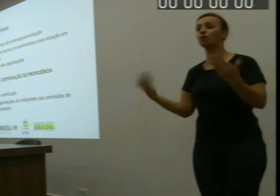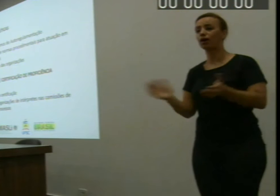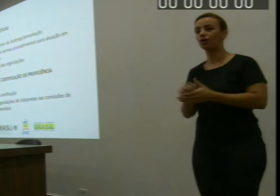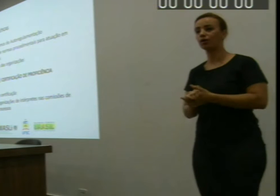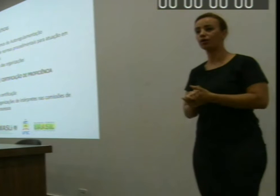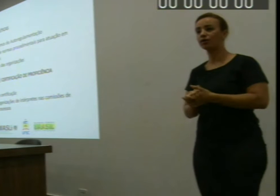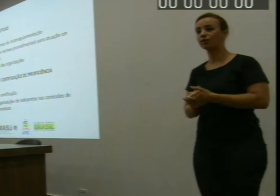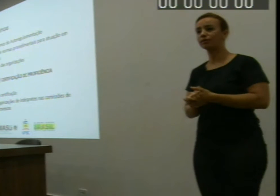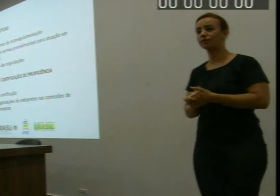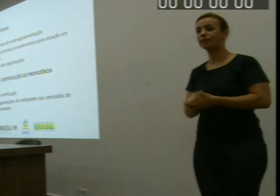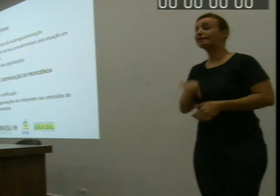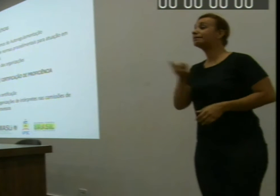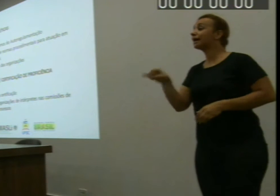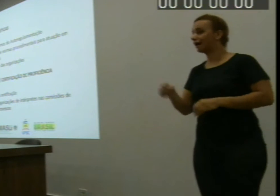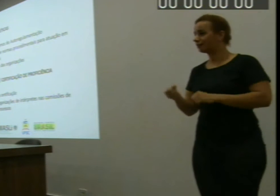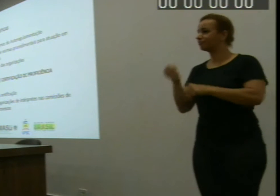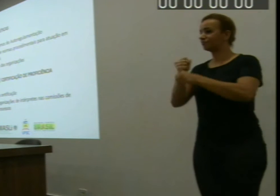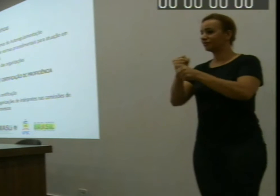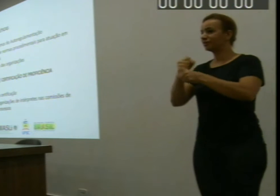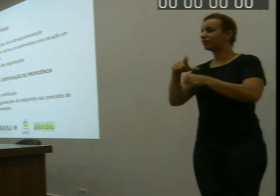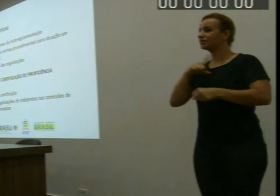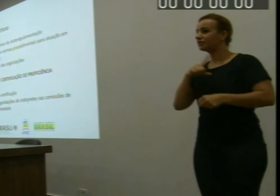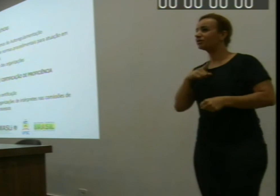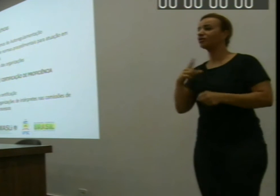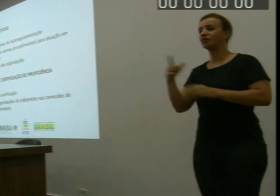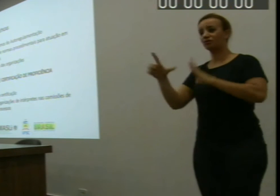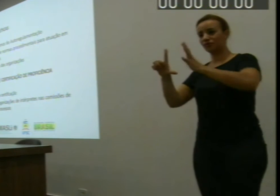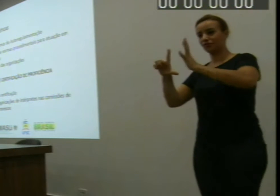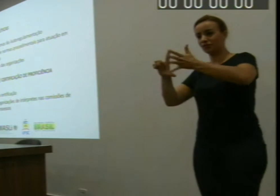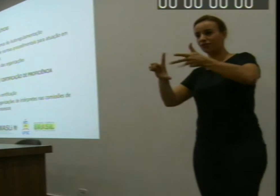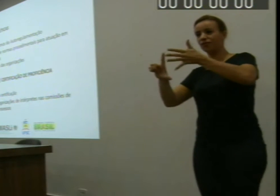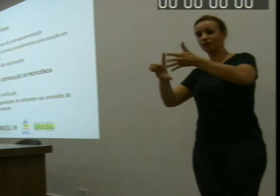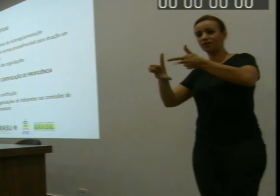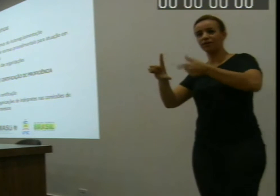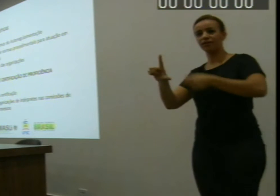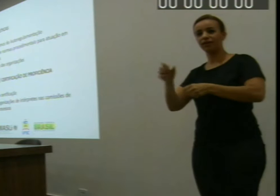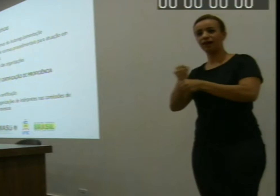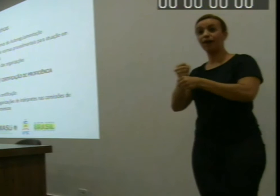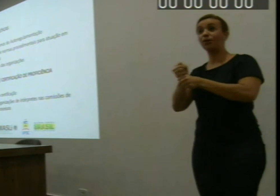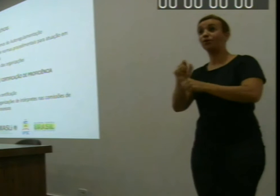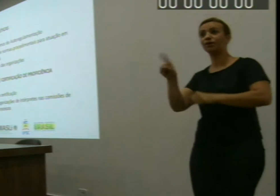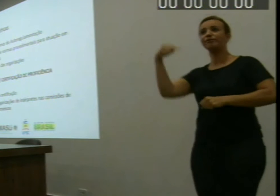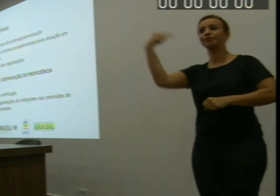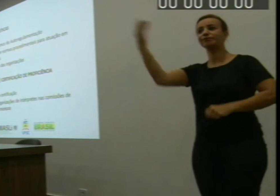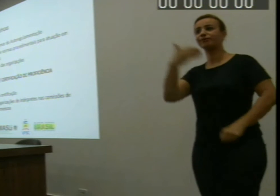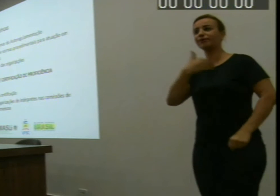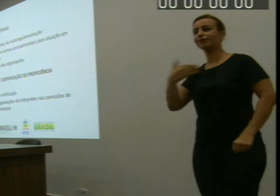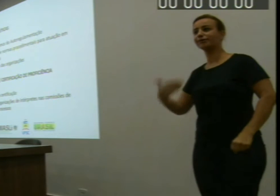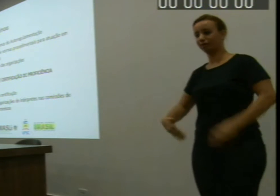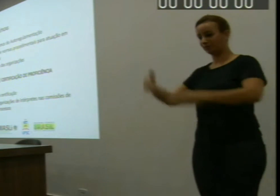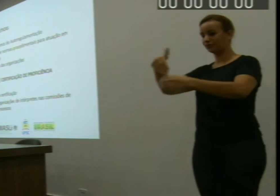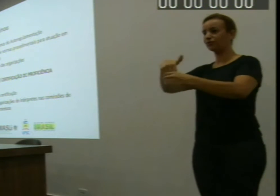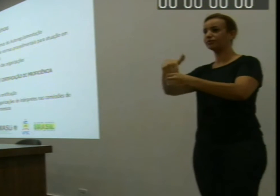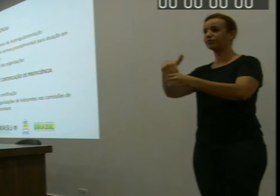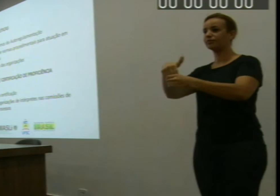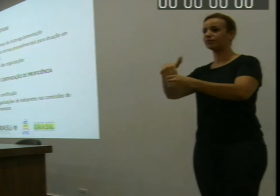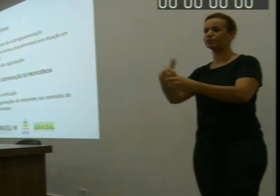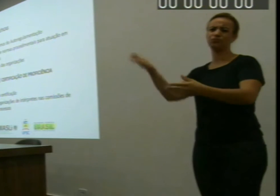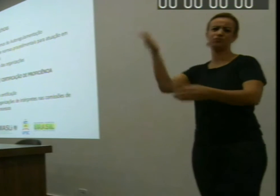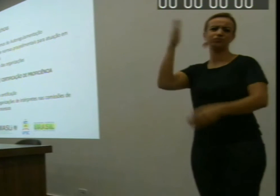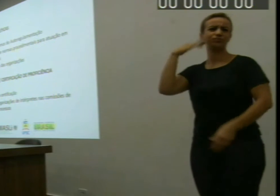vai ter Será que o an ano que vem vai ter não sei a gente fica sempre na dúvida Ah mas ano que vem tem eleição ano de eleição não tem Putz então ano que vem já não